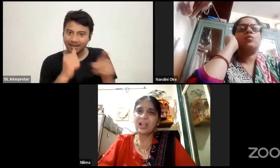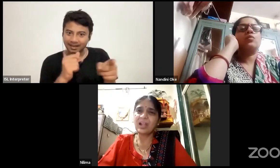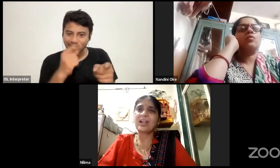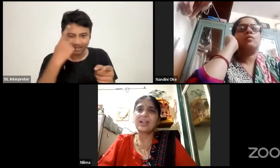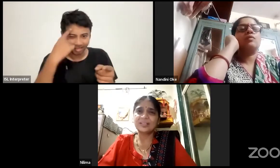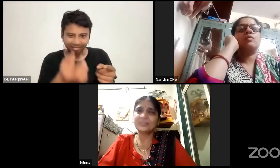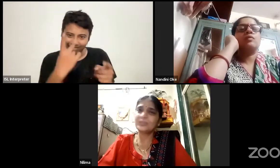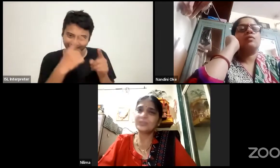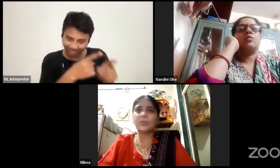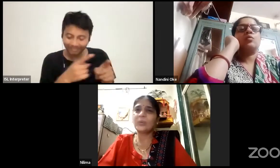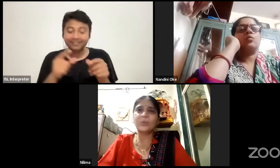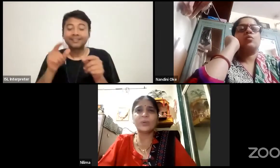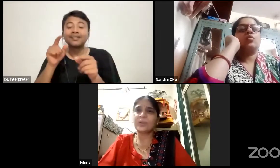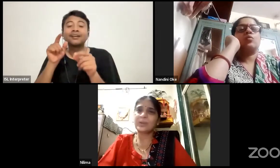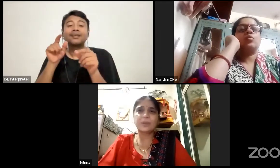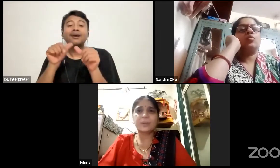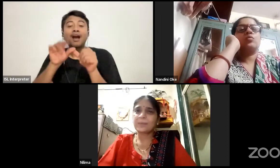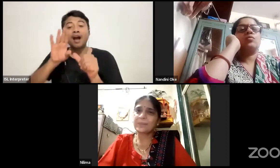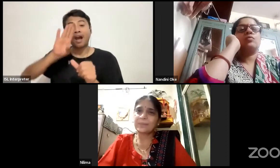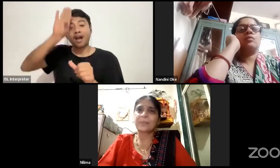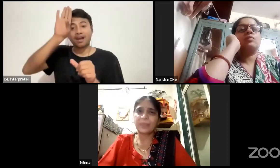जाऊं।